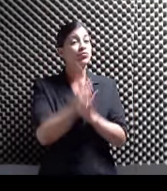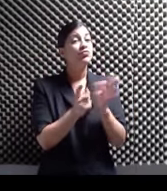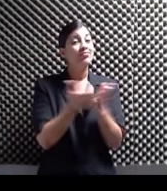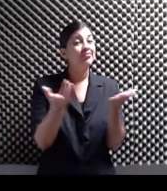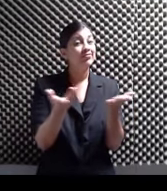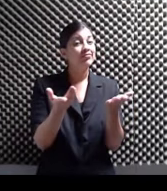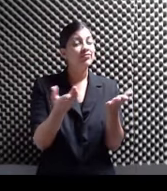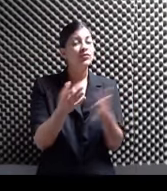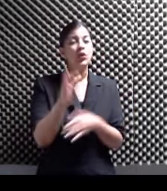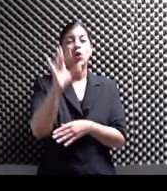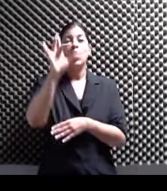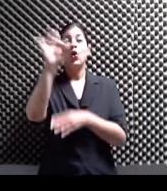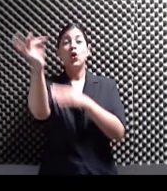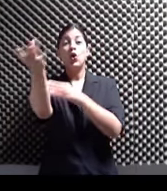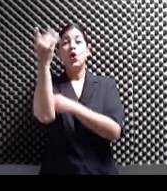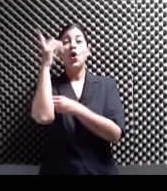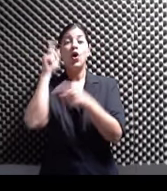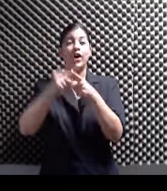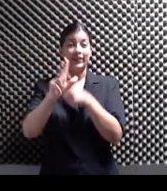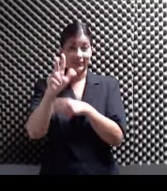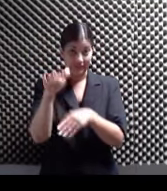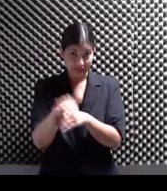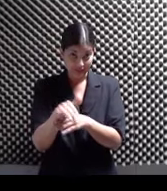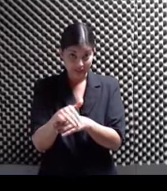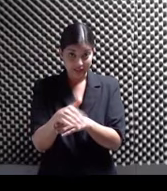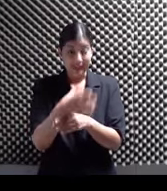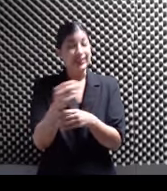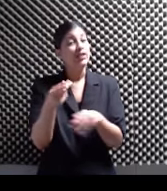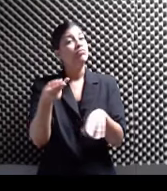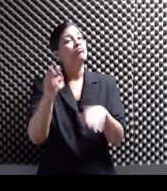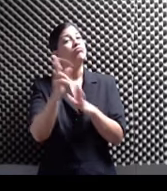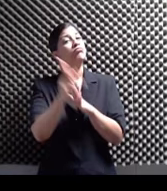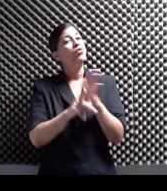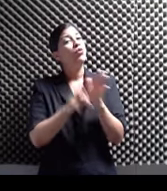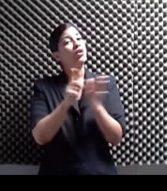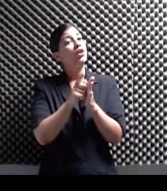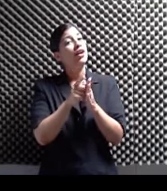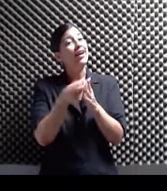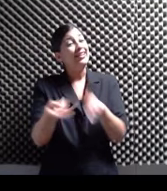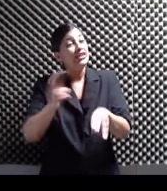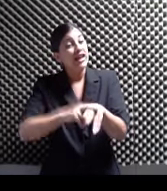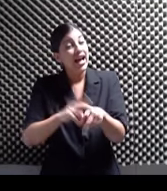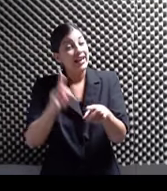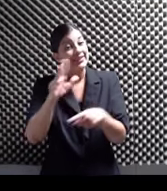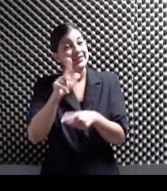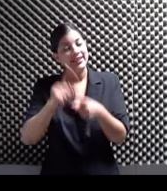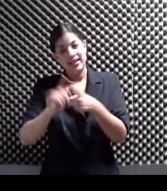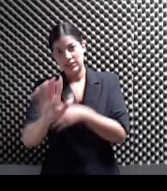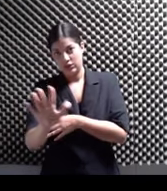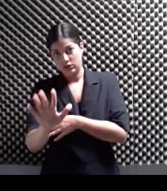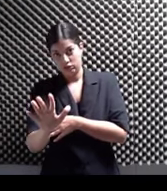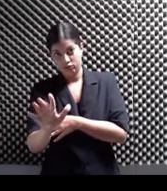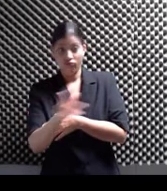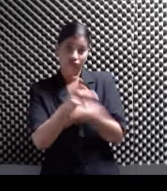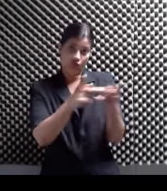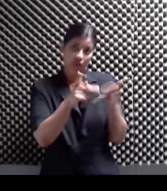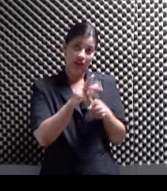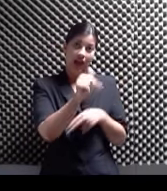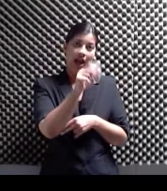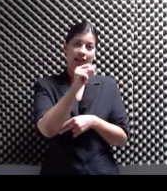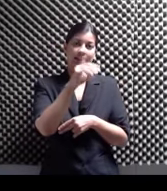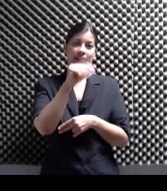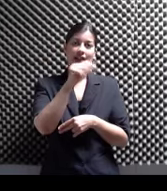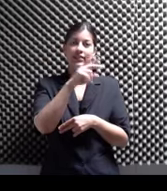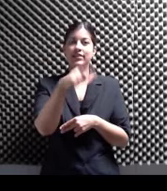ser de 8 de la mañana a 3 de la tarde y hay horario extendido de 3 a 5. Lugar, la sede de Andanza. Así que para